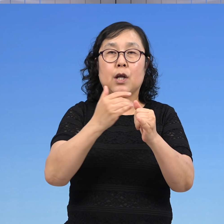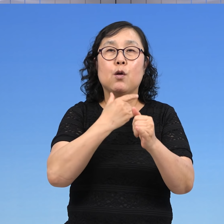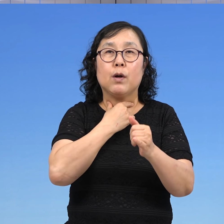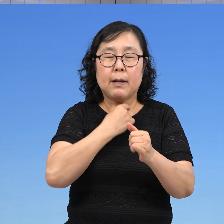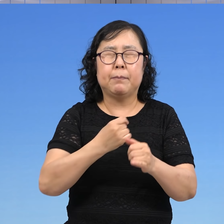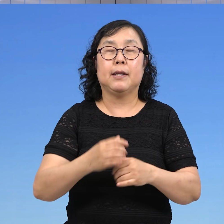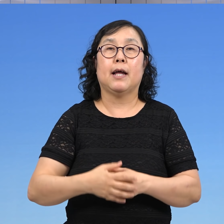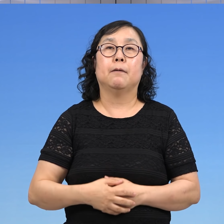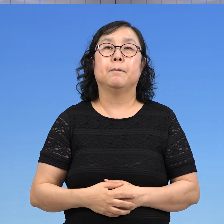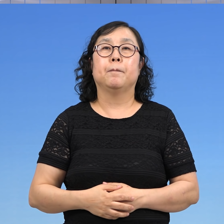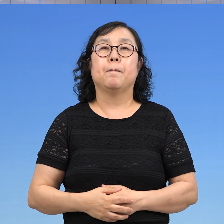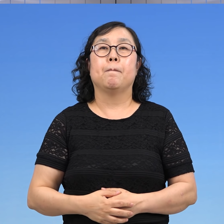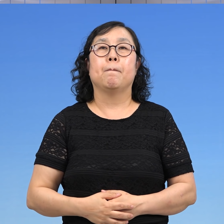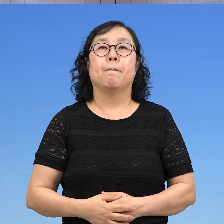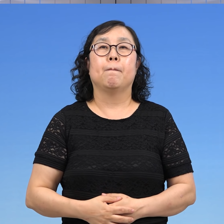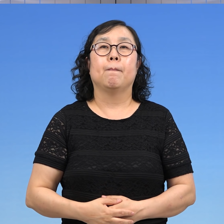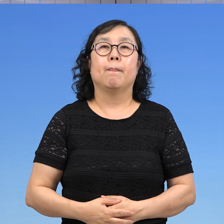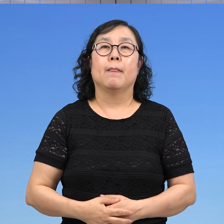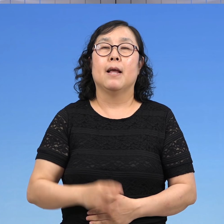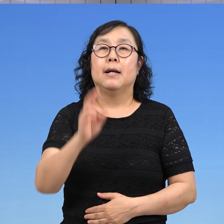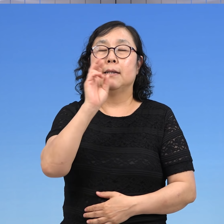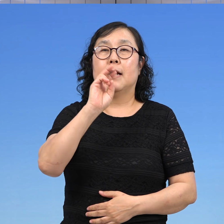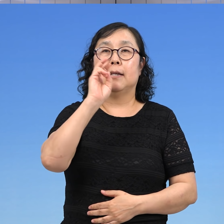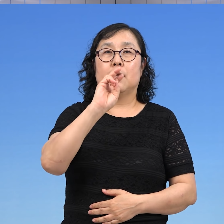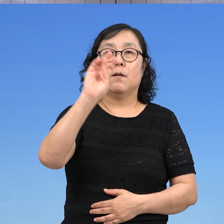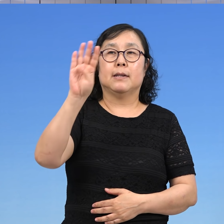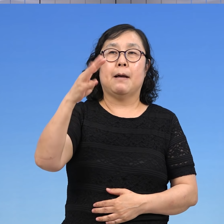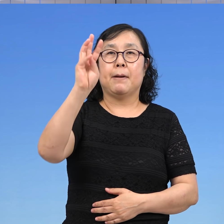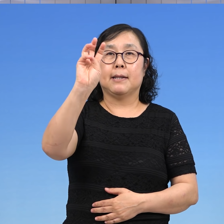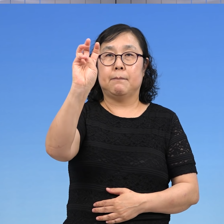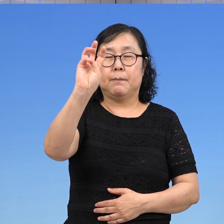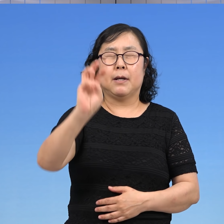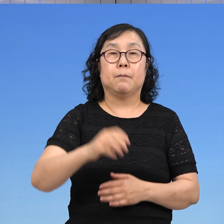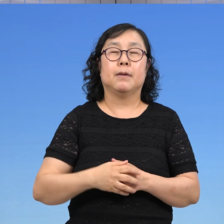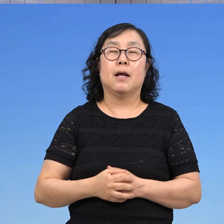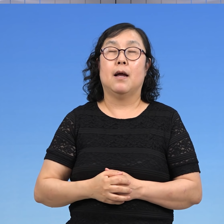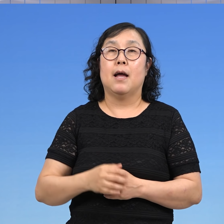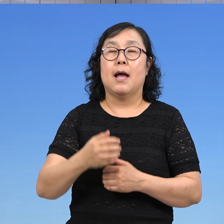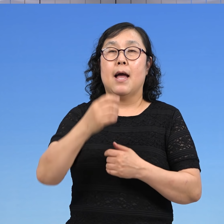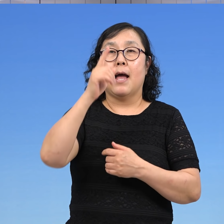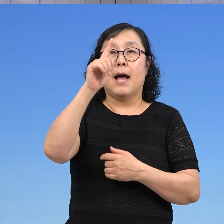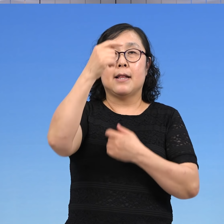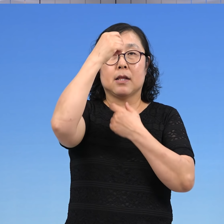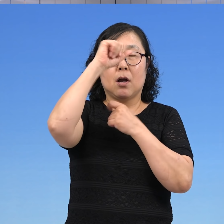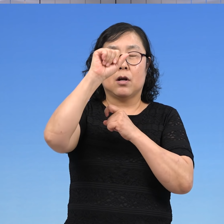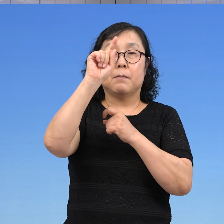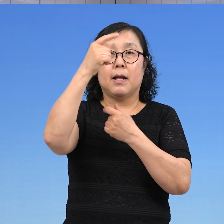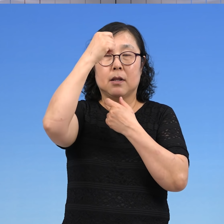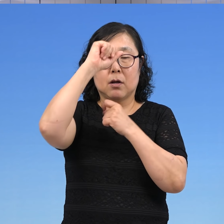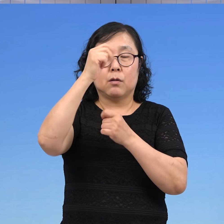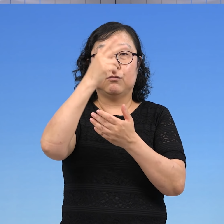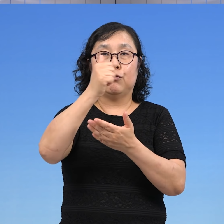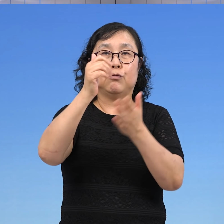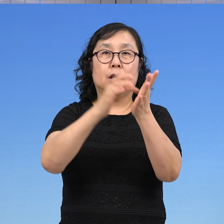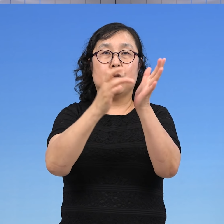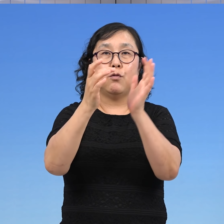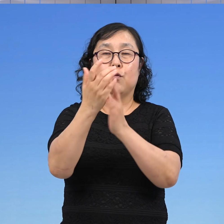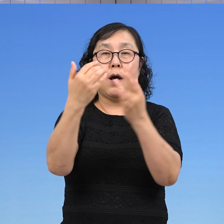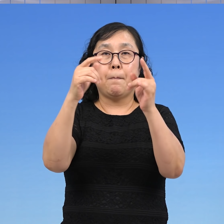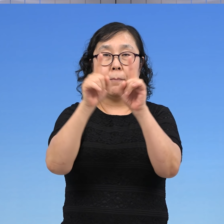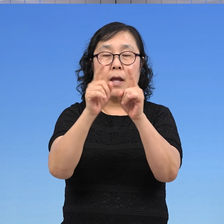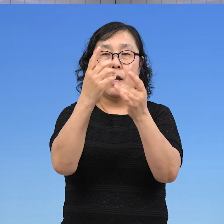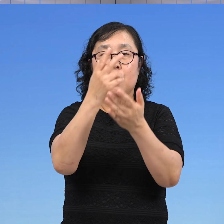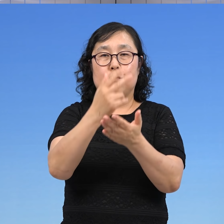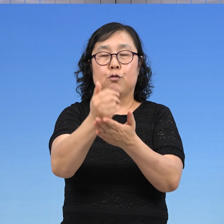축원합니다 말씀을 기억하시면 서 찬성의 430 짱입니다 한 걸음 한 걸음 주 예수와